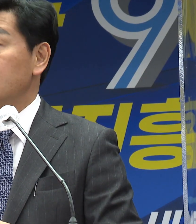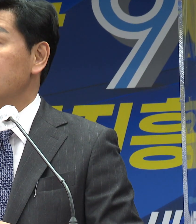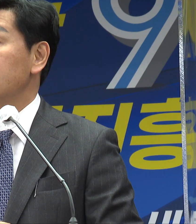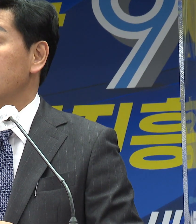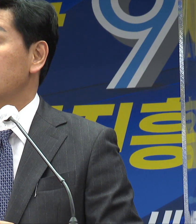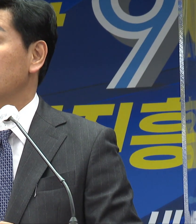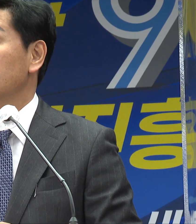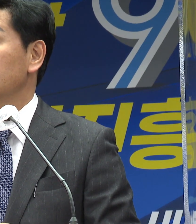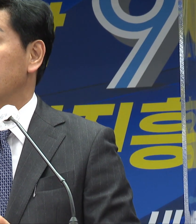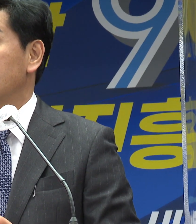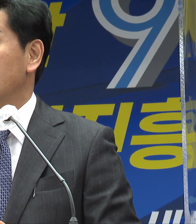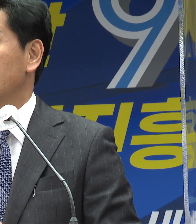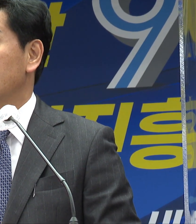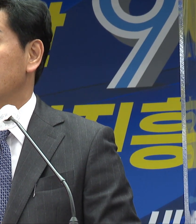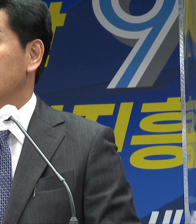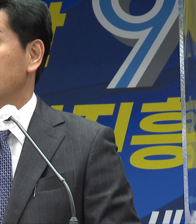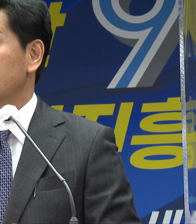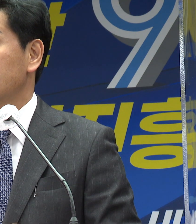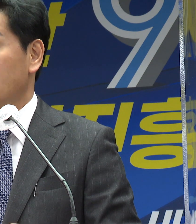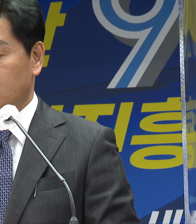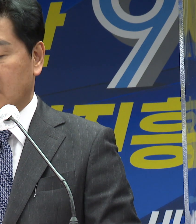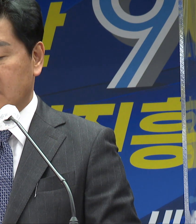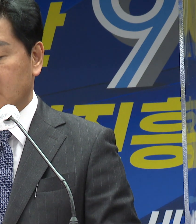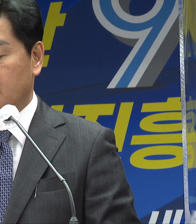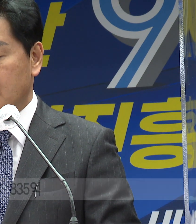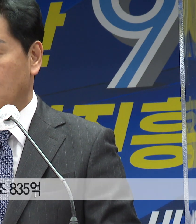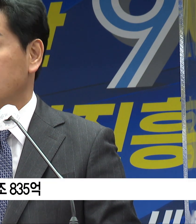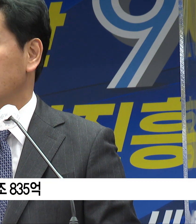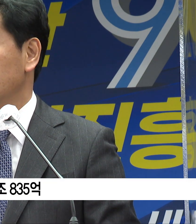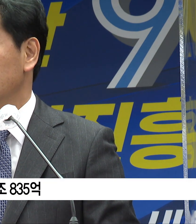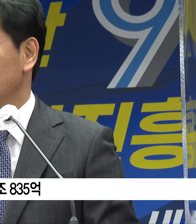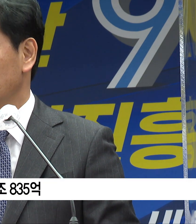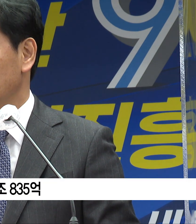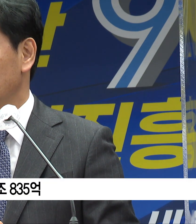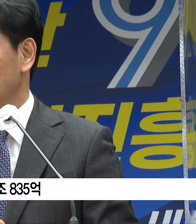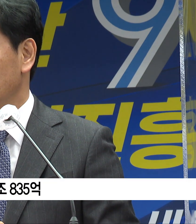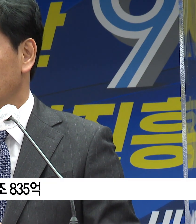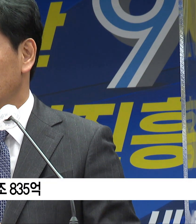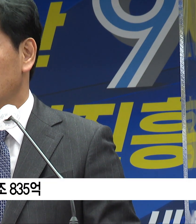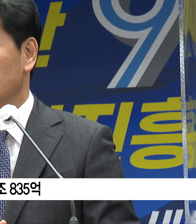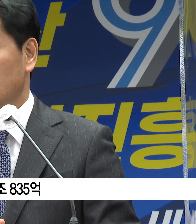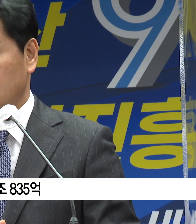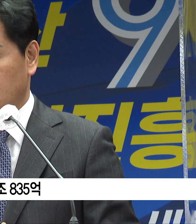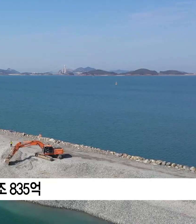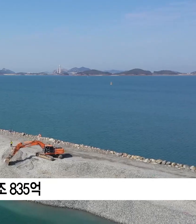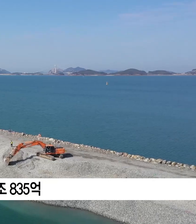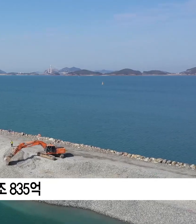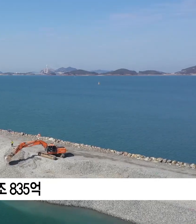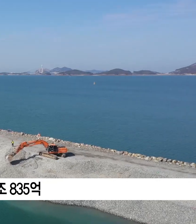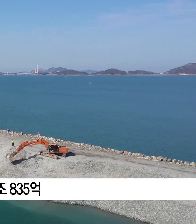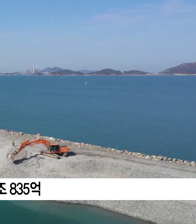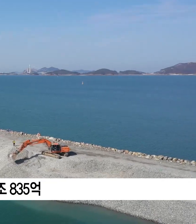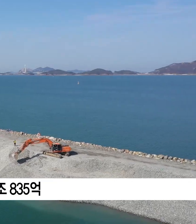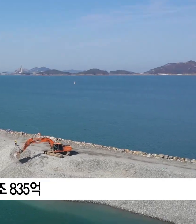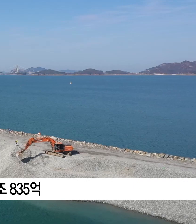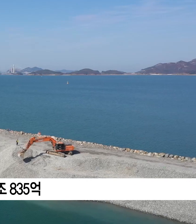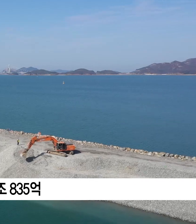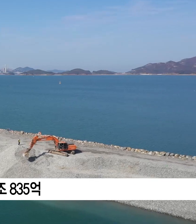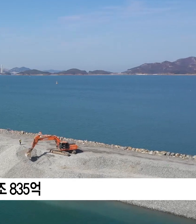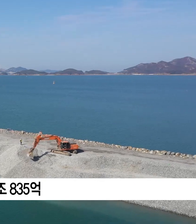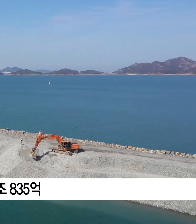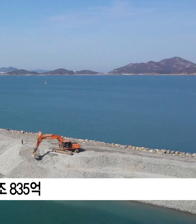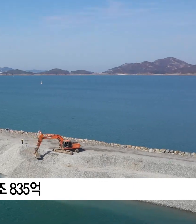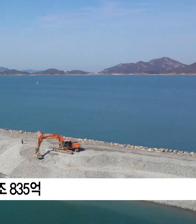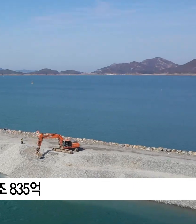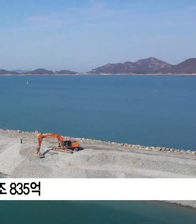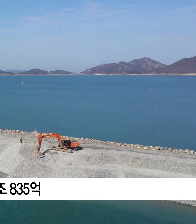예산을 확보했다고 밝혔습니다. 내년도 신규 사업 예산은 427건에 4,618억